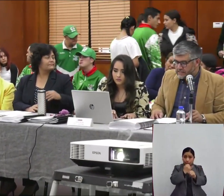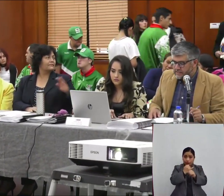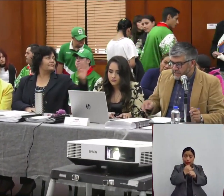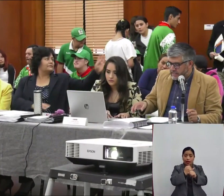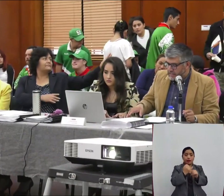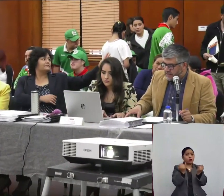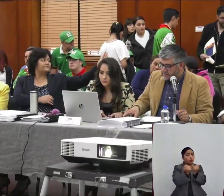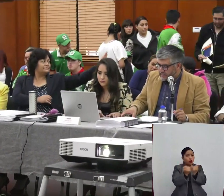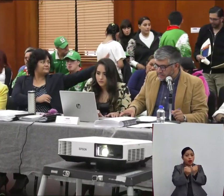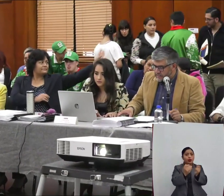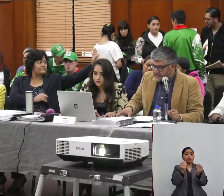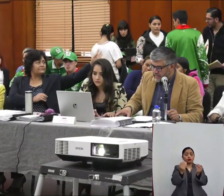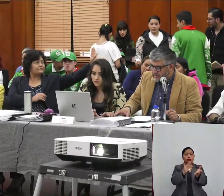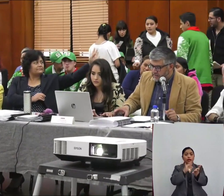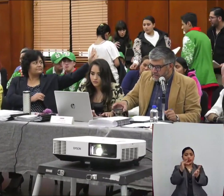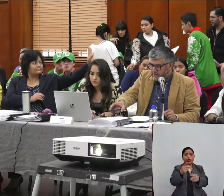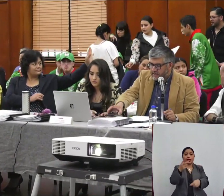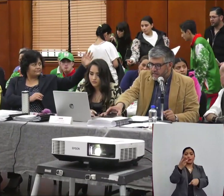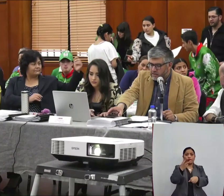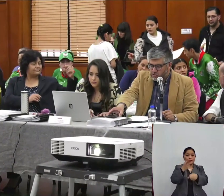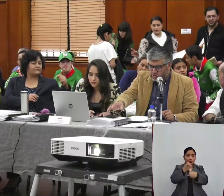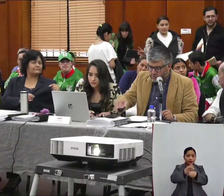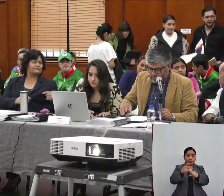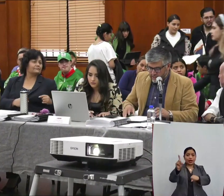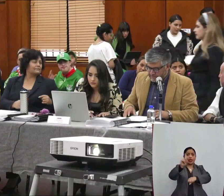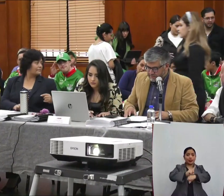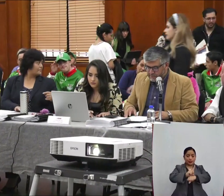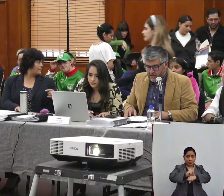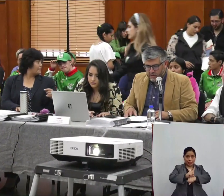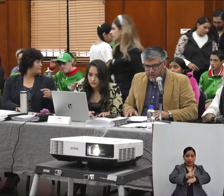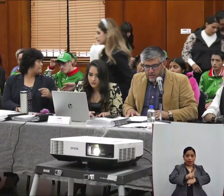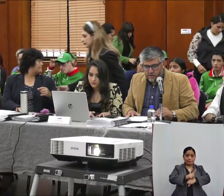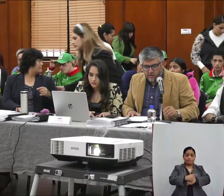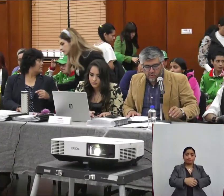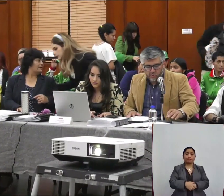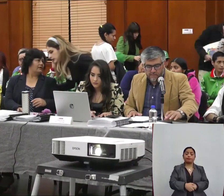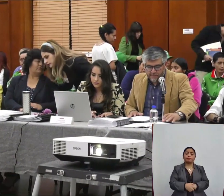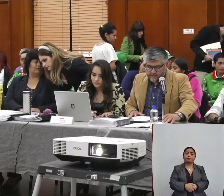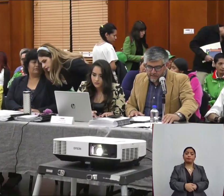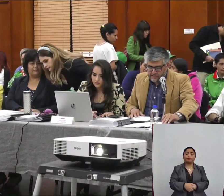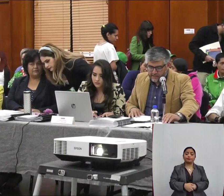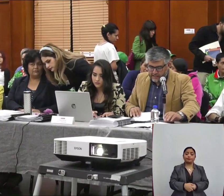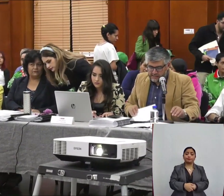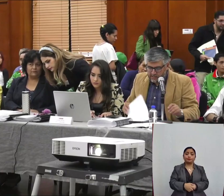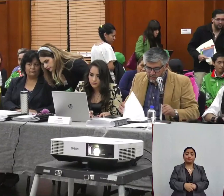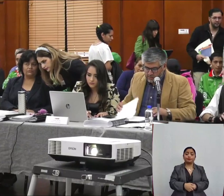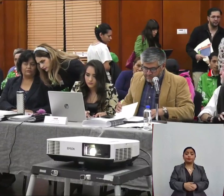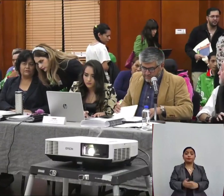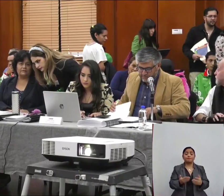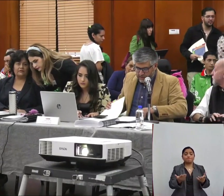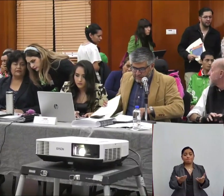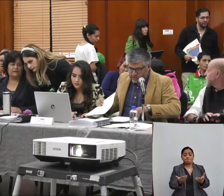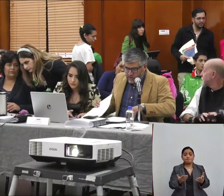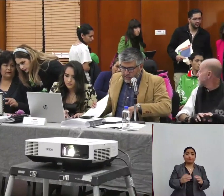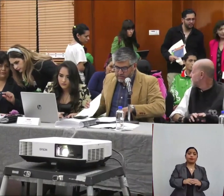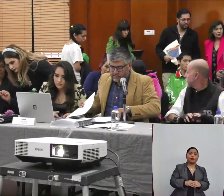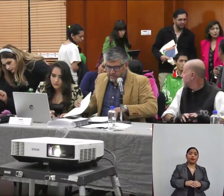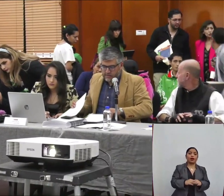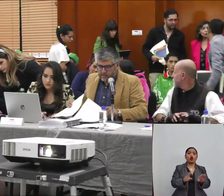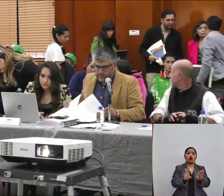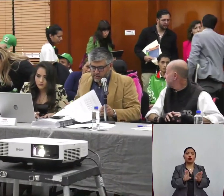acompaña este tercer día de consulta. Como ha sido